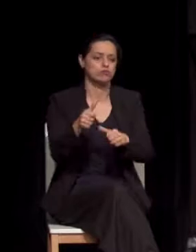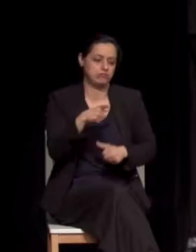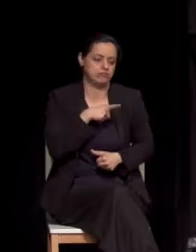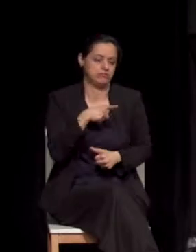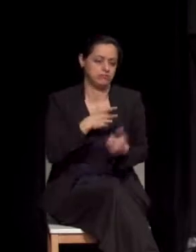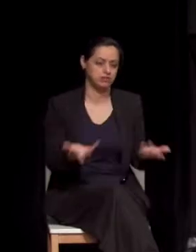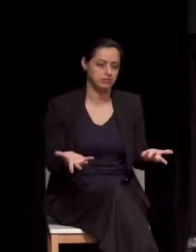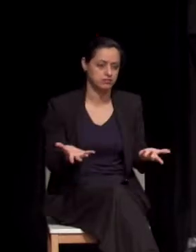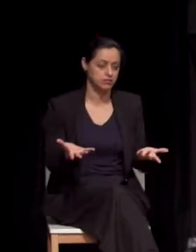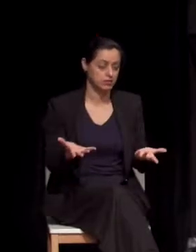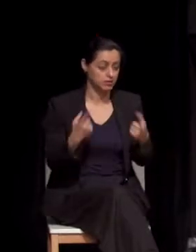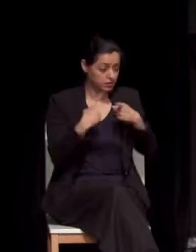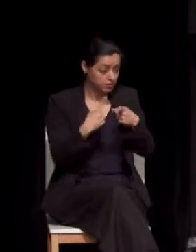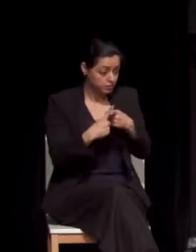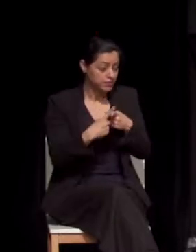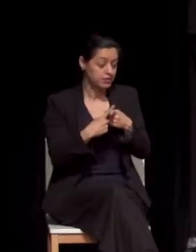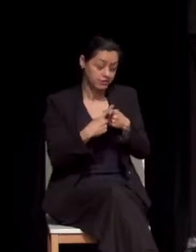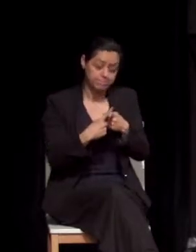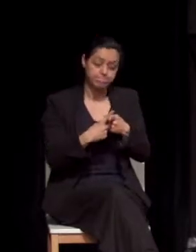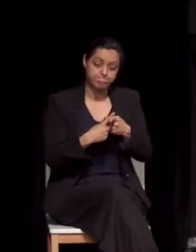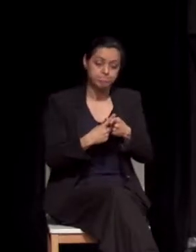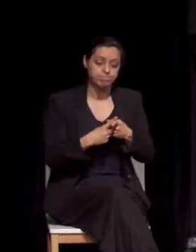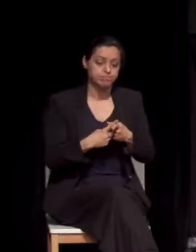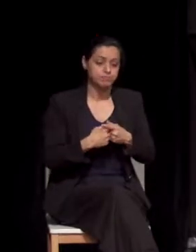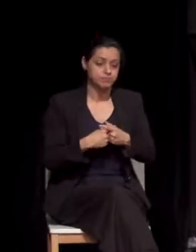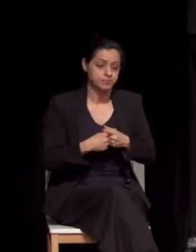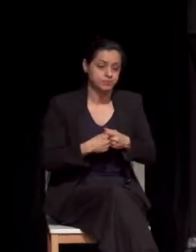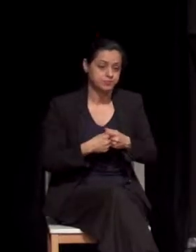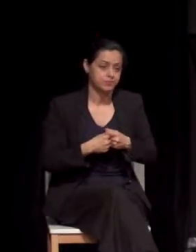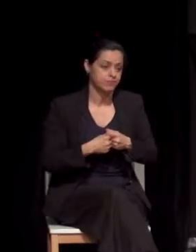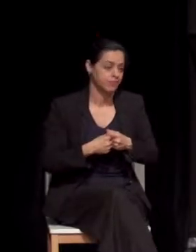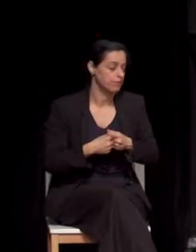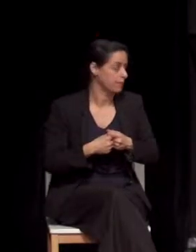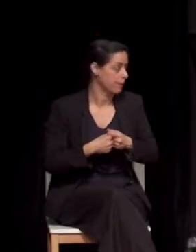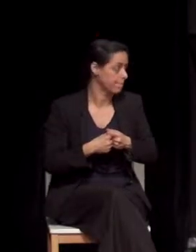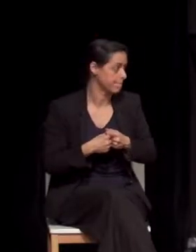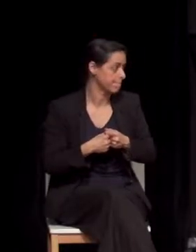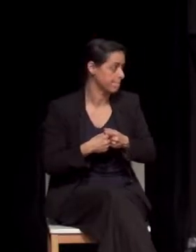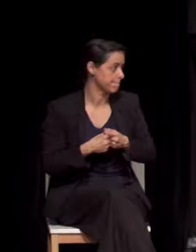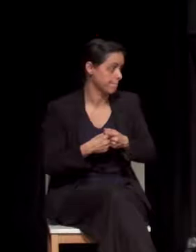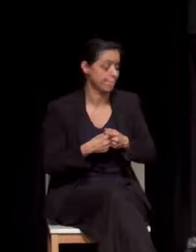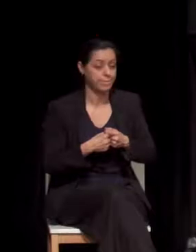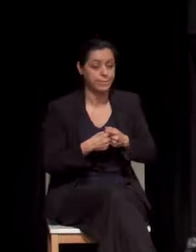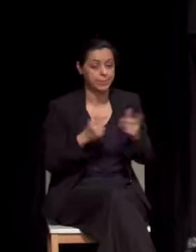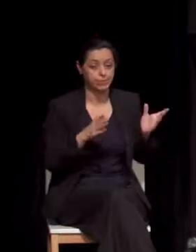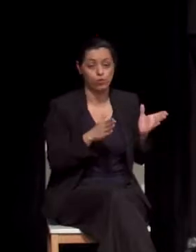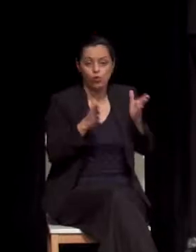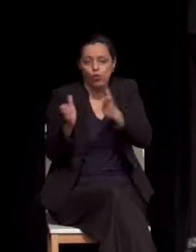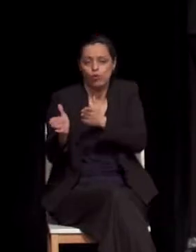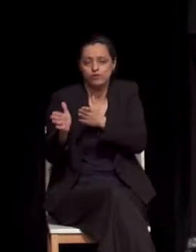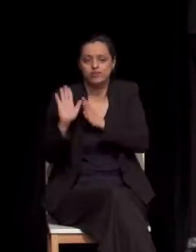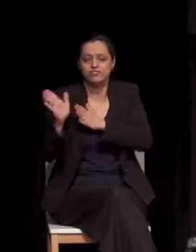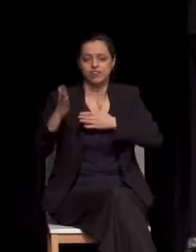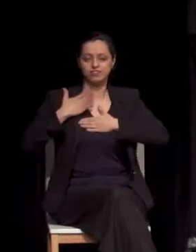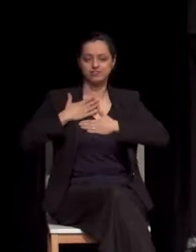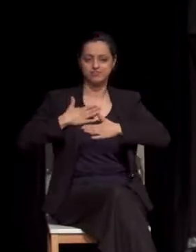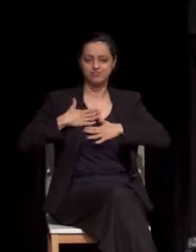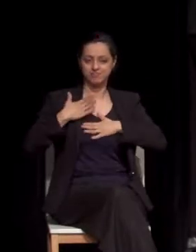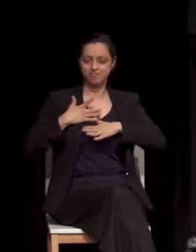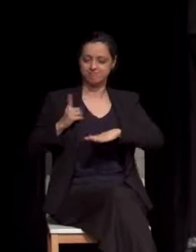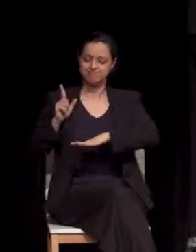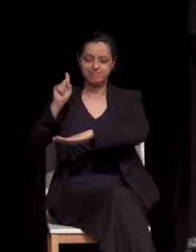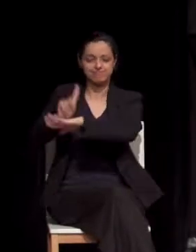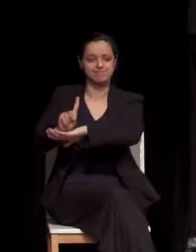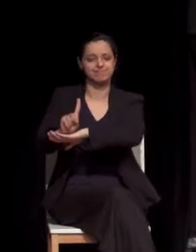muito duro, porque o outro lado, ele já está assentado. Ele já está